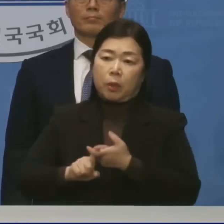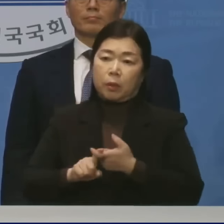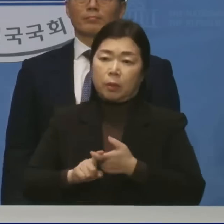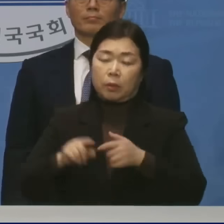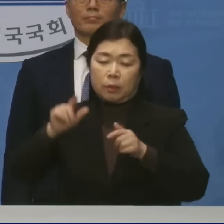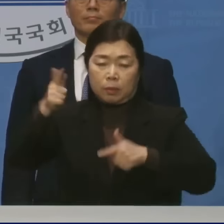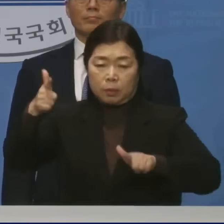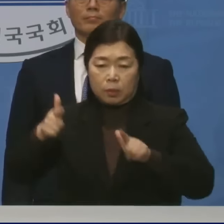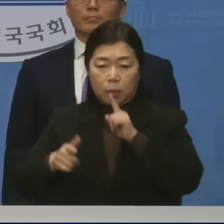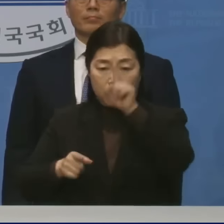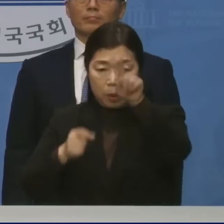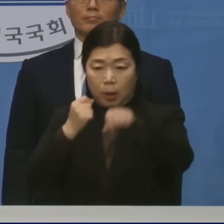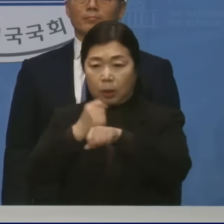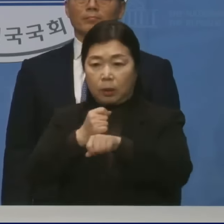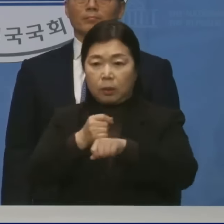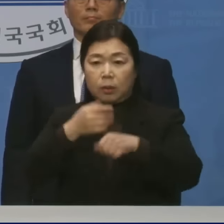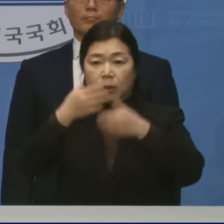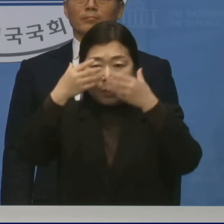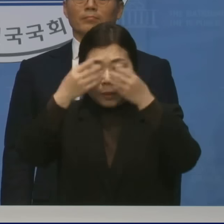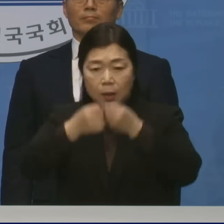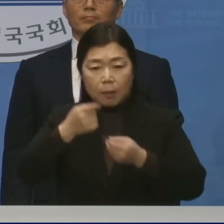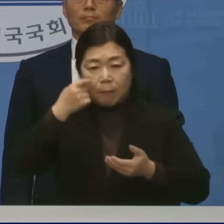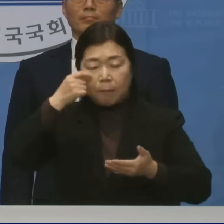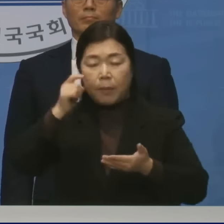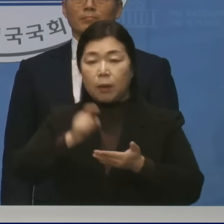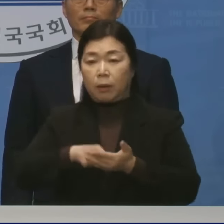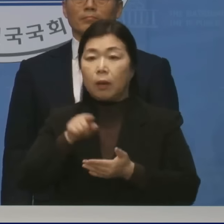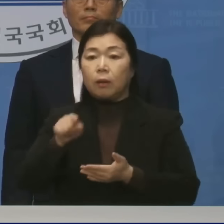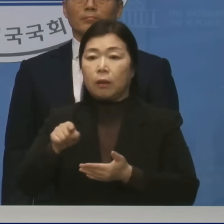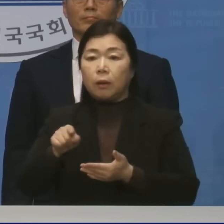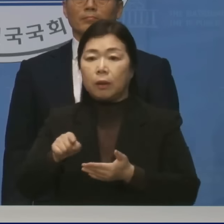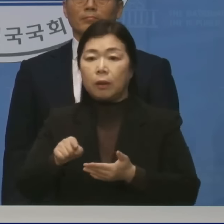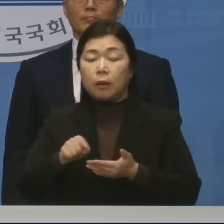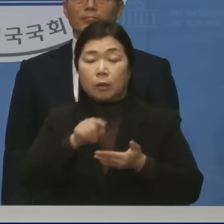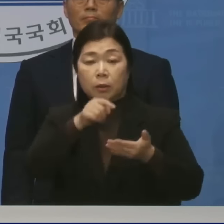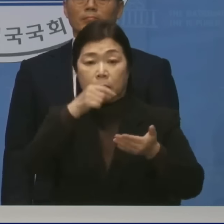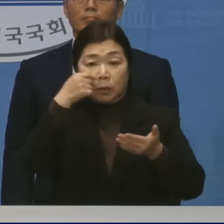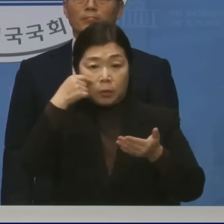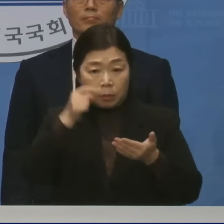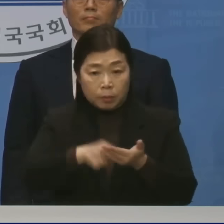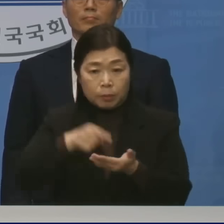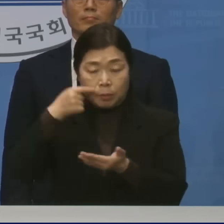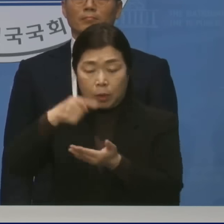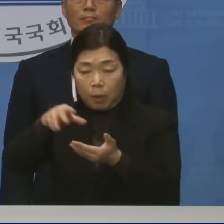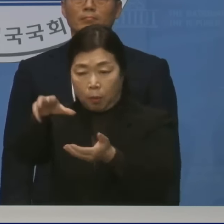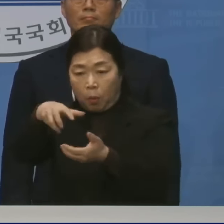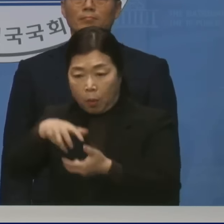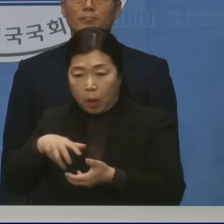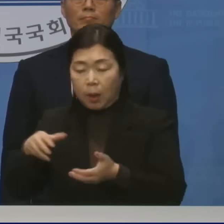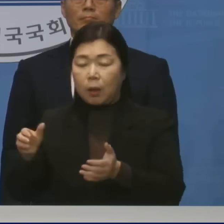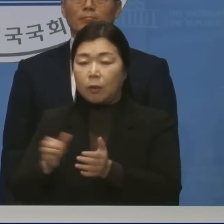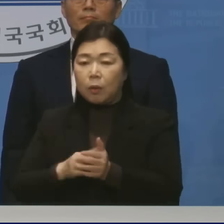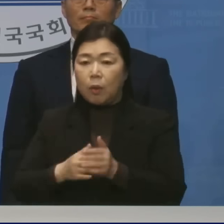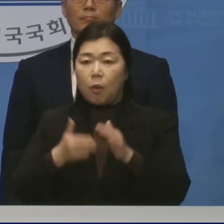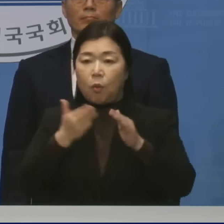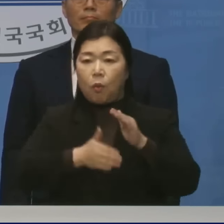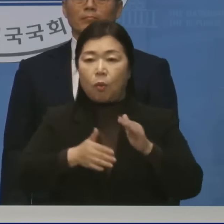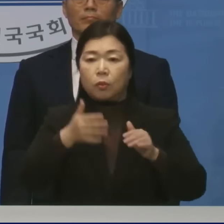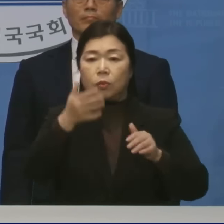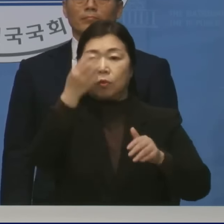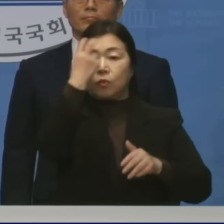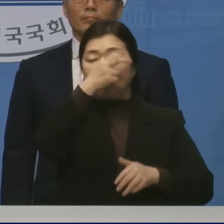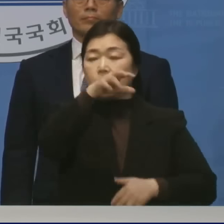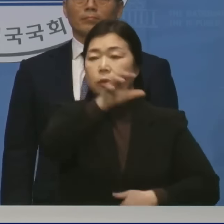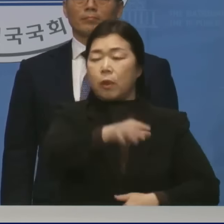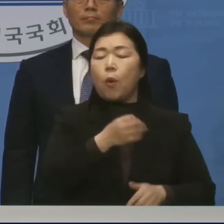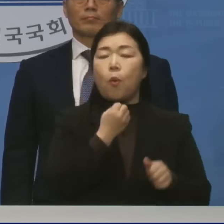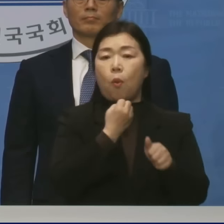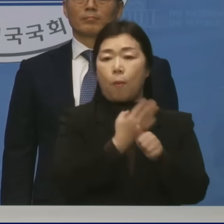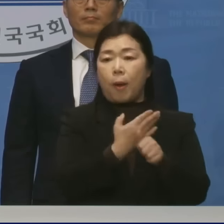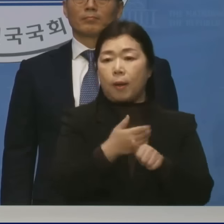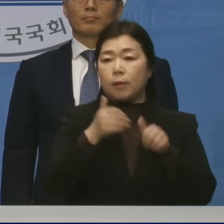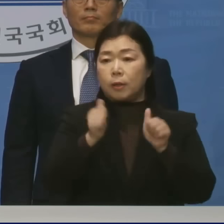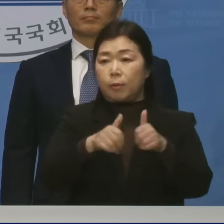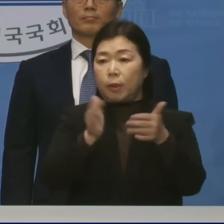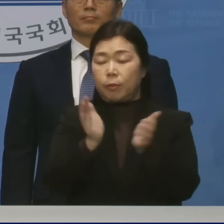사례를 찾아내겠습니다. 이를 바탕으로 공수처 고발, 재판부의 의견서